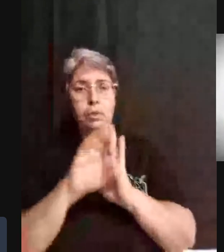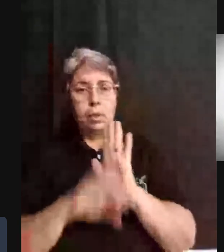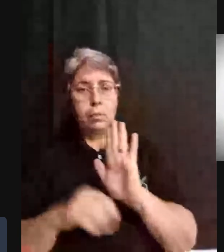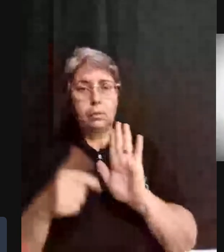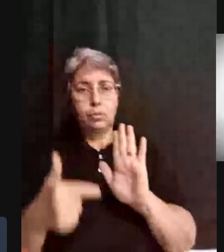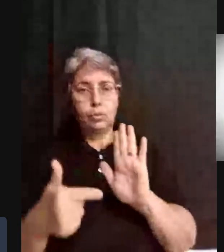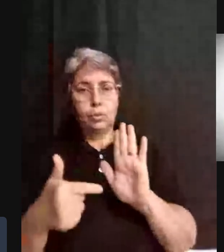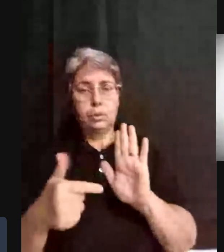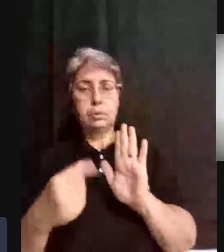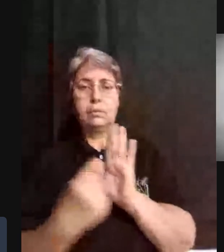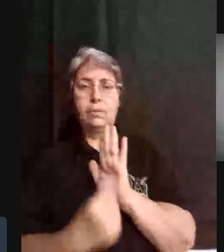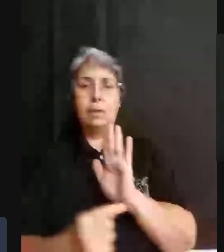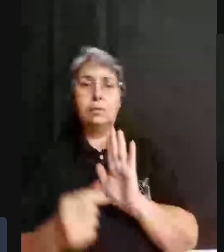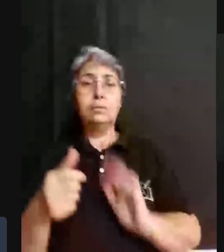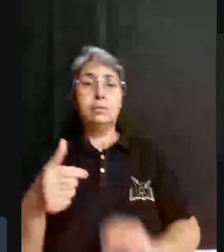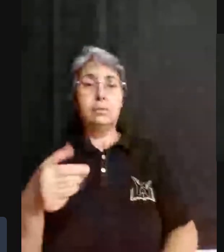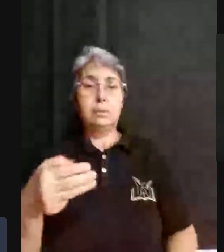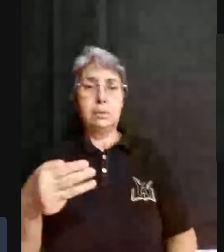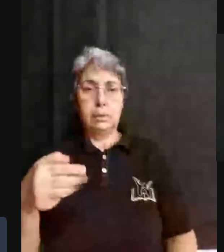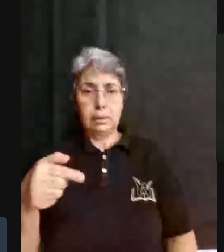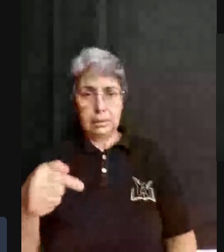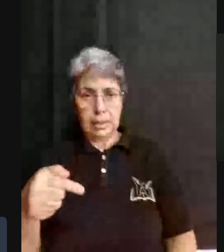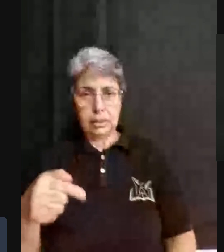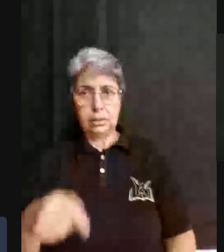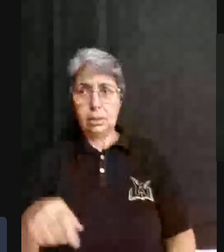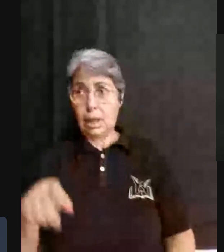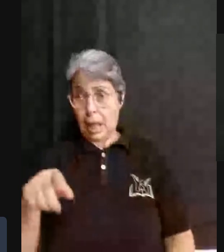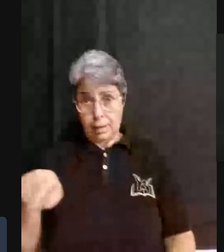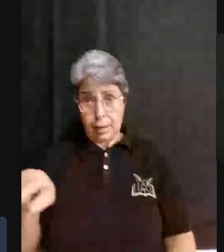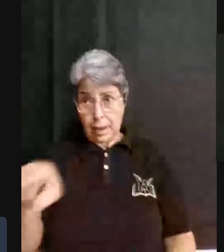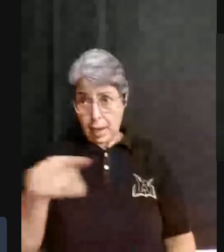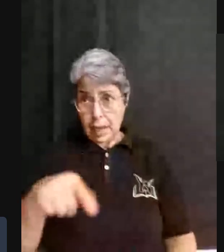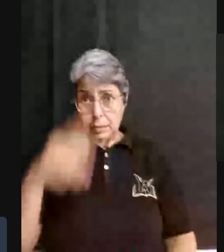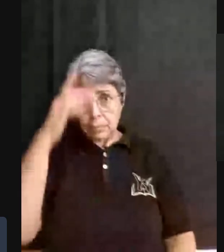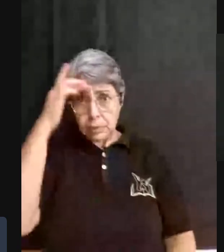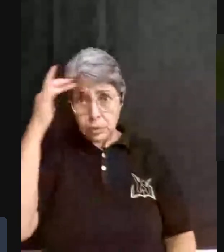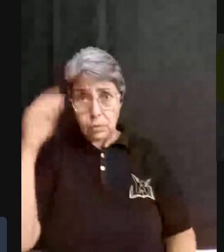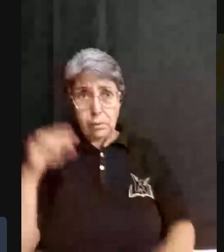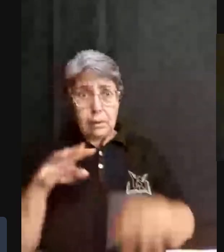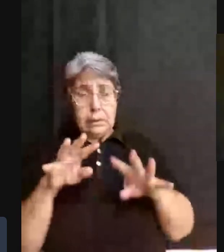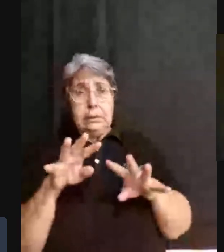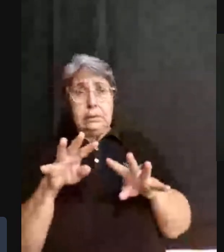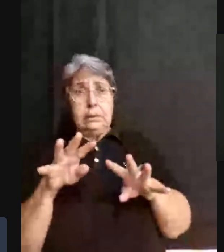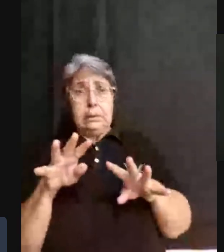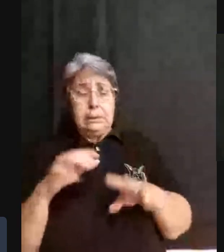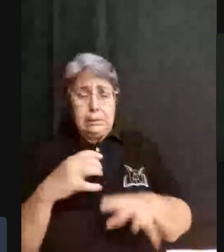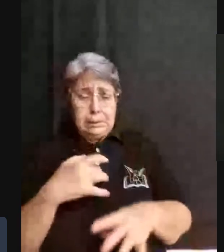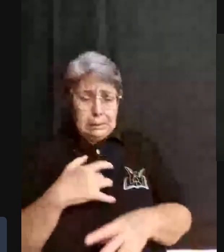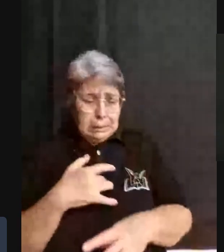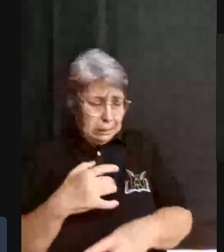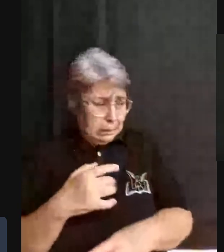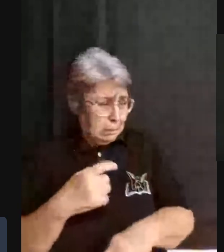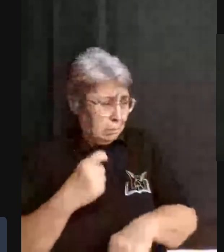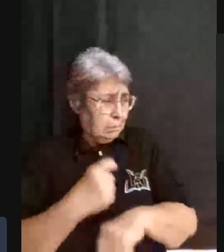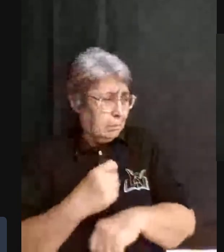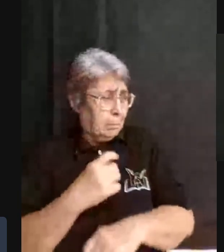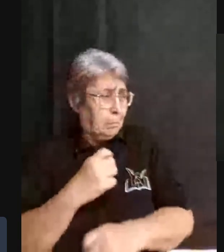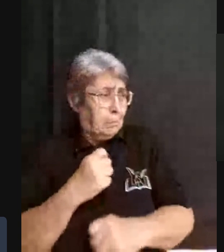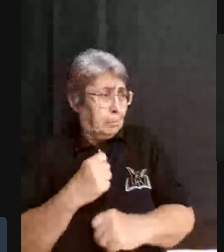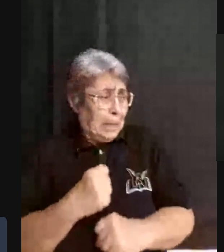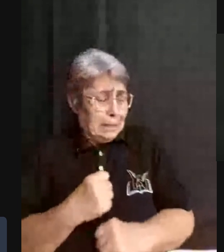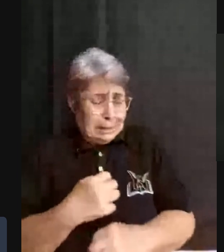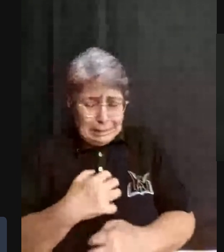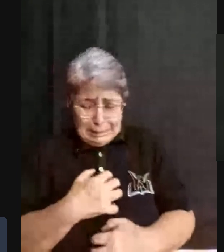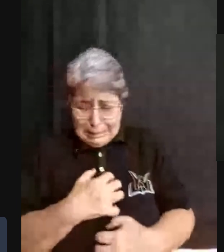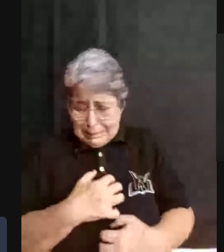lemos o seguinte: ouvindo eles estas coisas, compungiu-se-lhes o coração e perguntaram a Pedro e